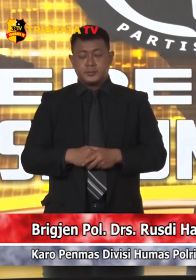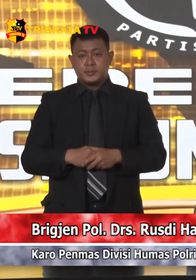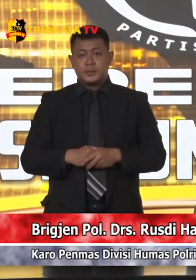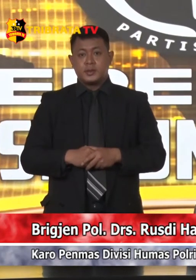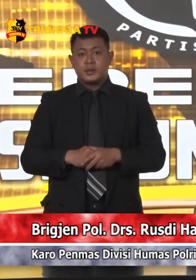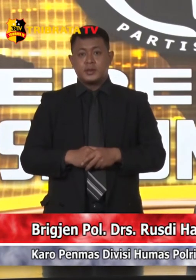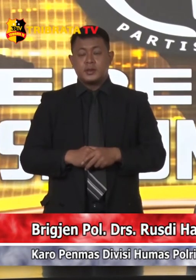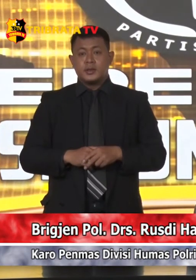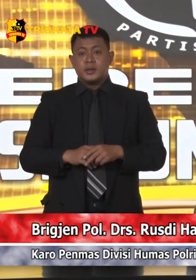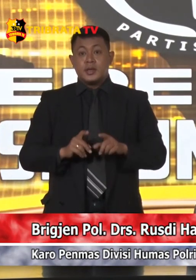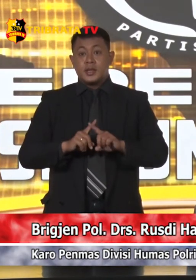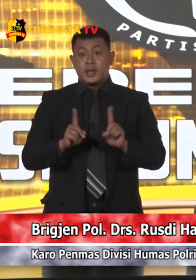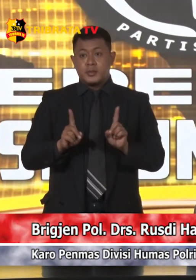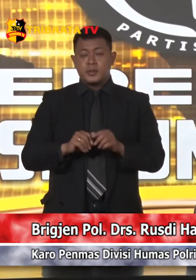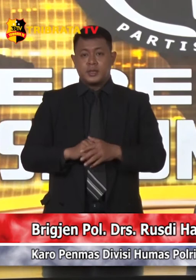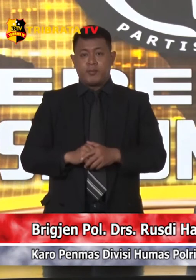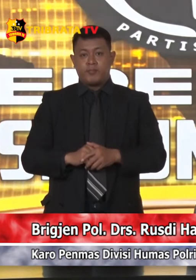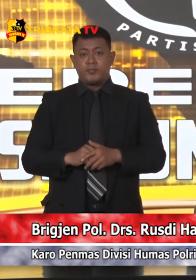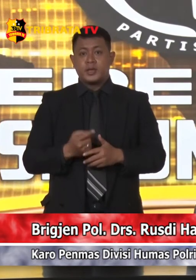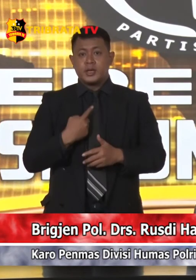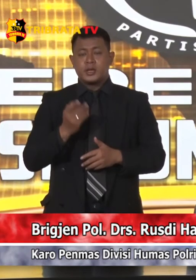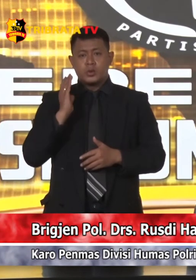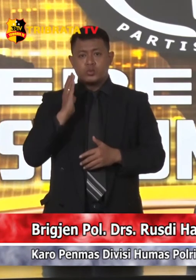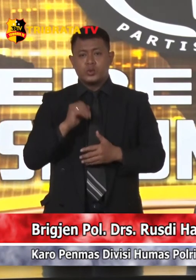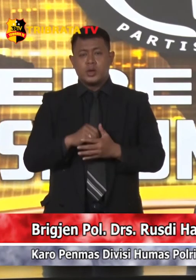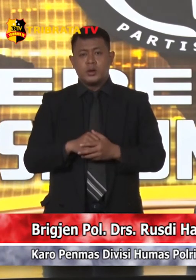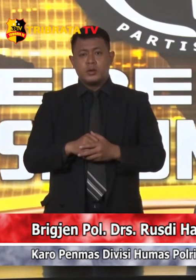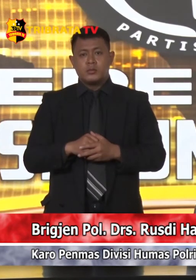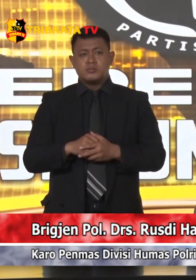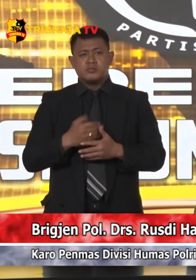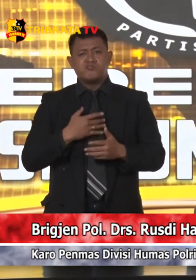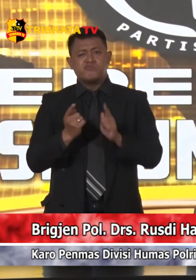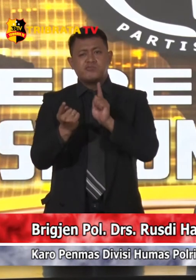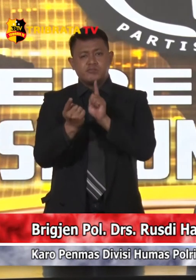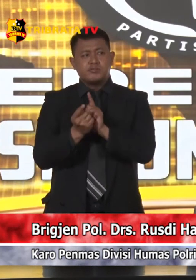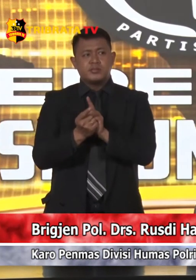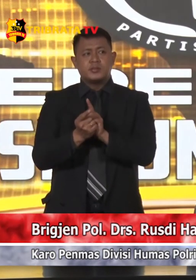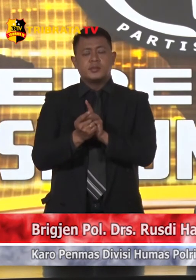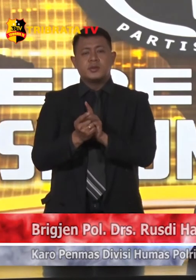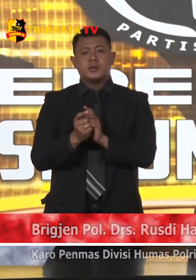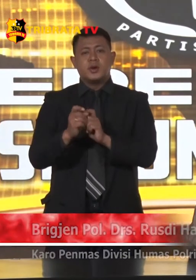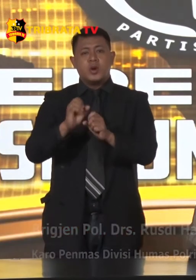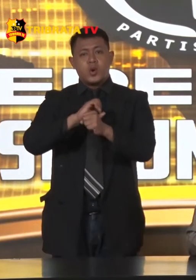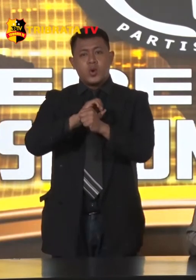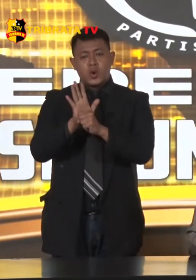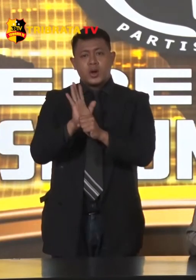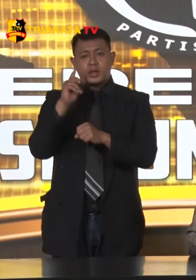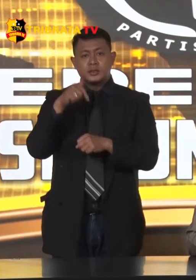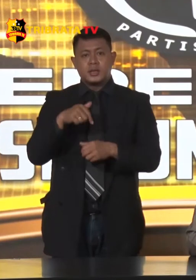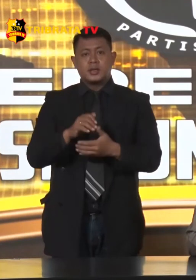Namun pada sisi lain, kita telah atau sedang menghadapi pandemi pada saat